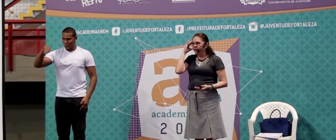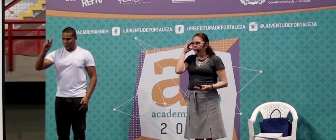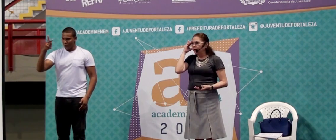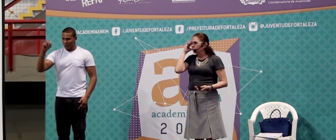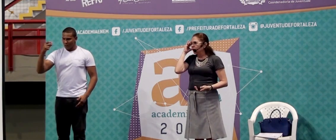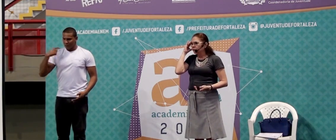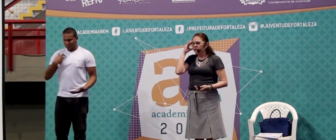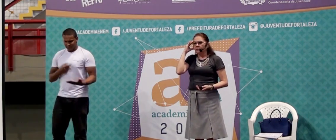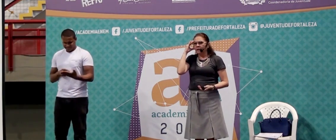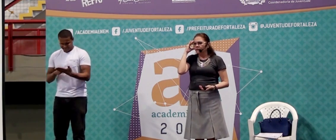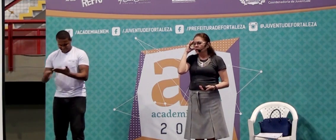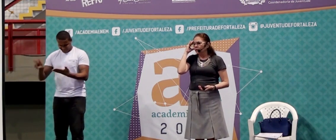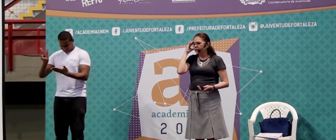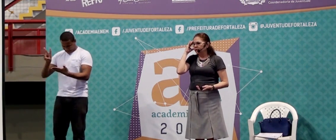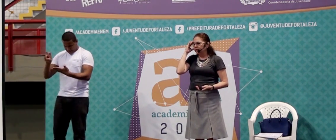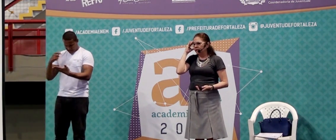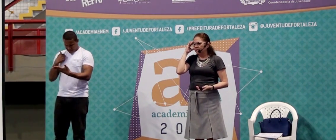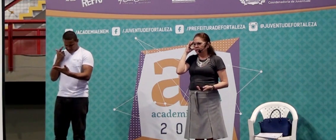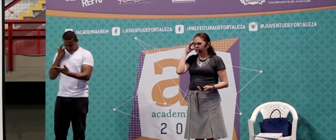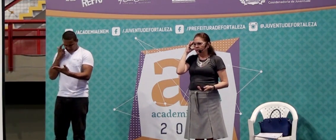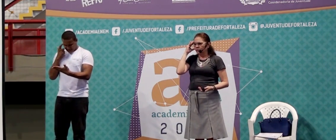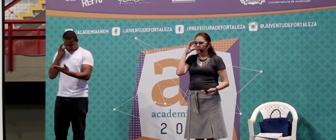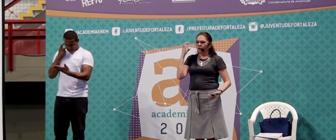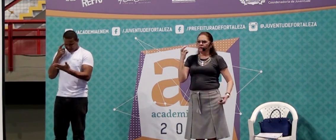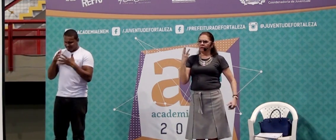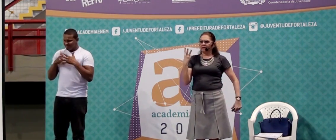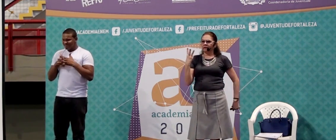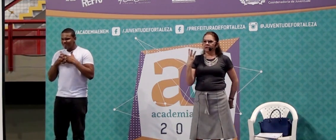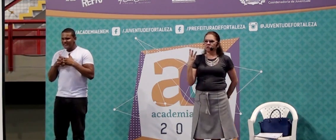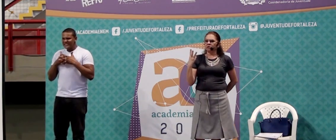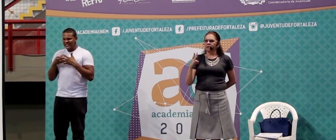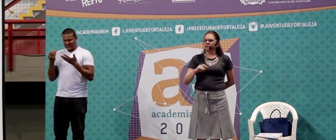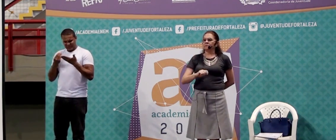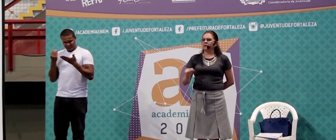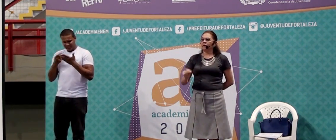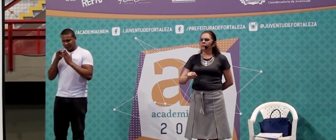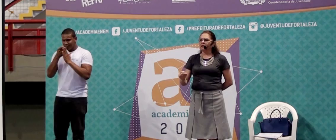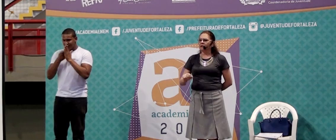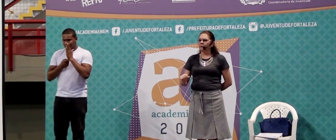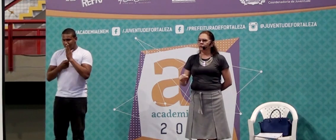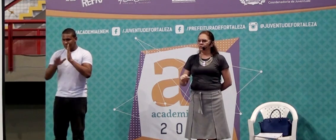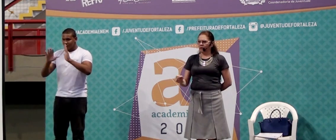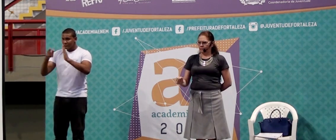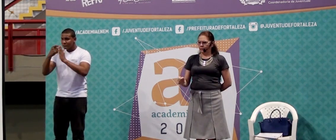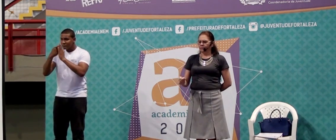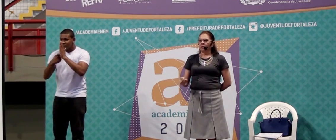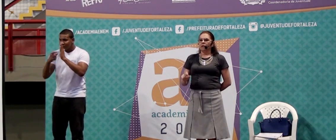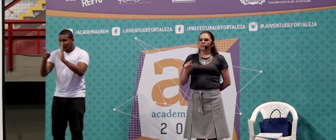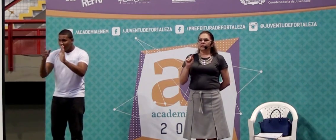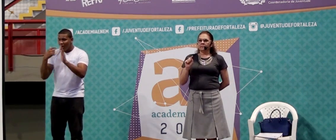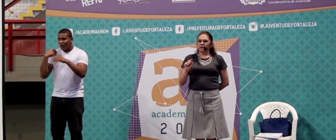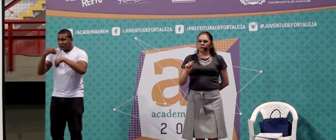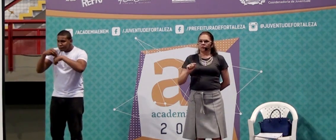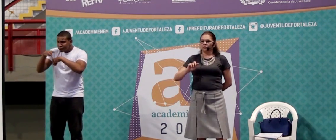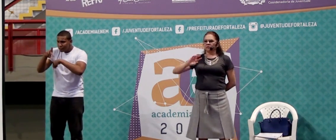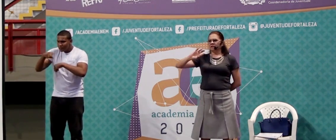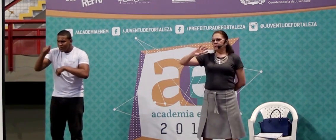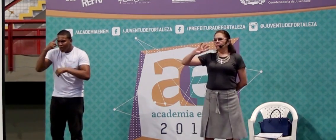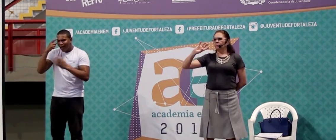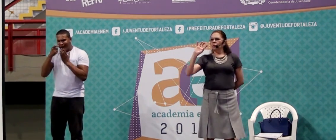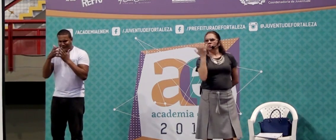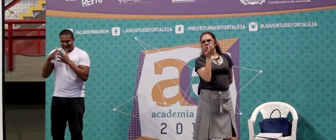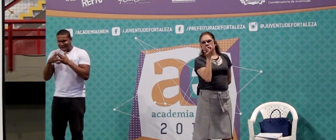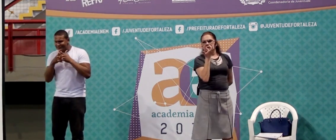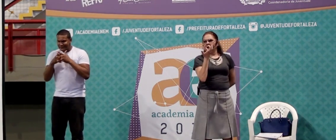em dúvida: meu Deus, como é que eu vou começar essa redação? Eu vou dar 3 dicas para você não perder muito tempo. Primeiro,